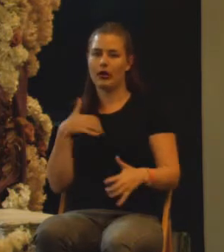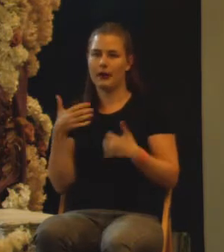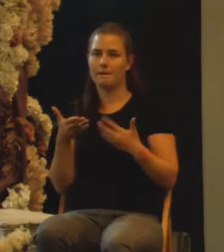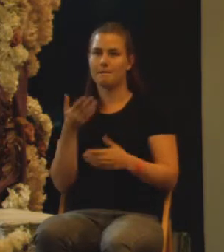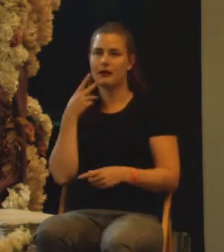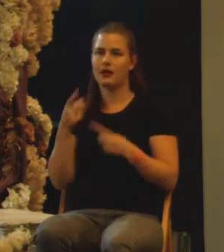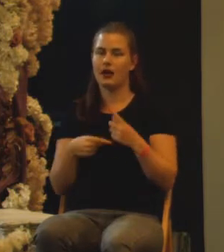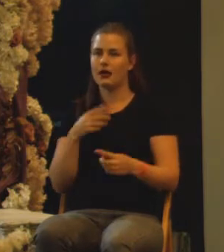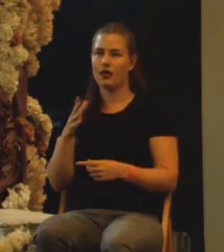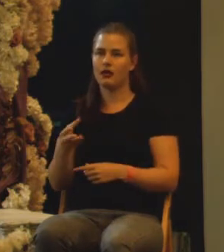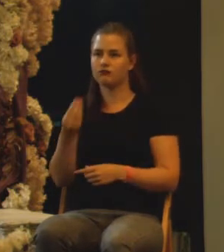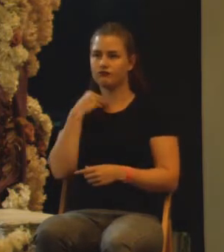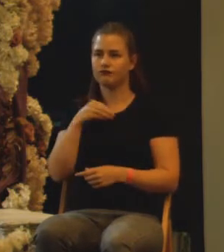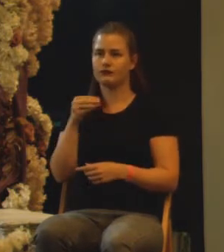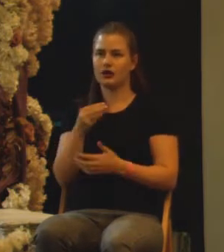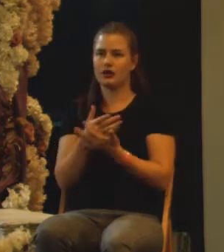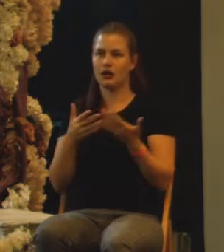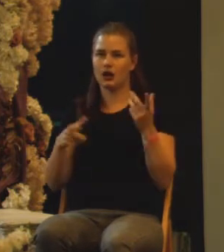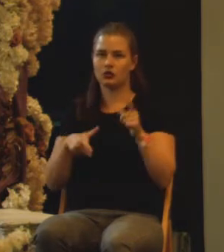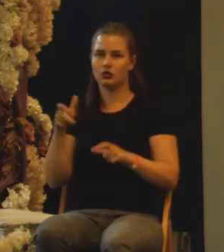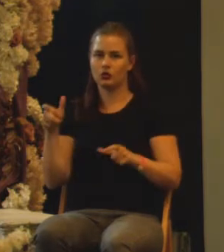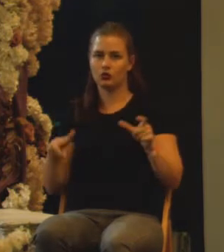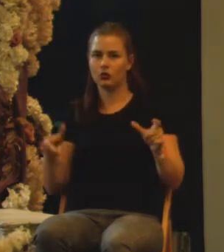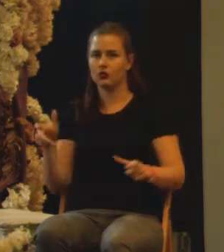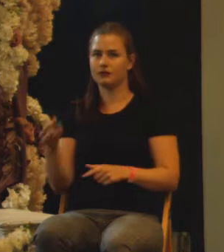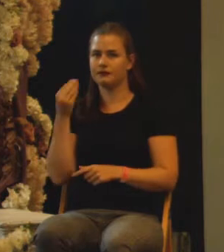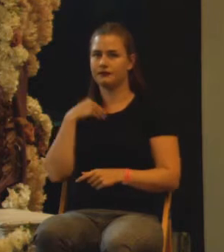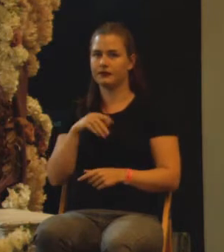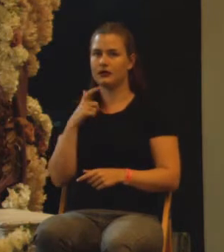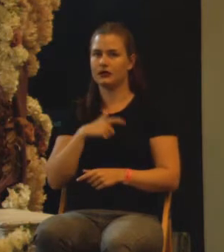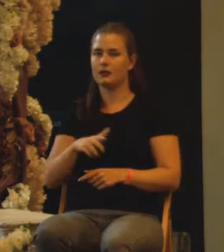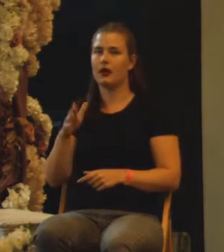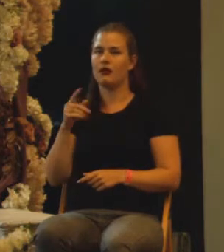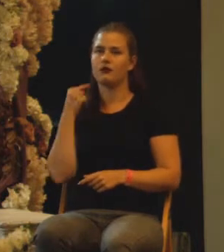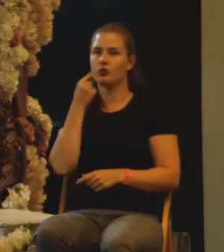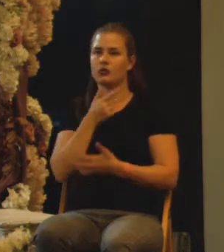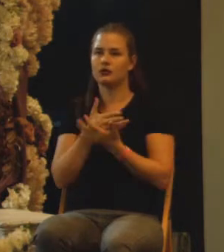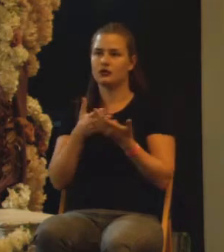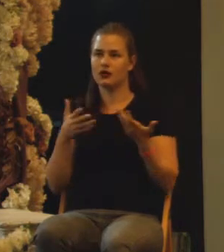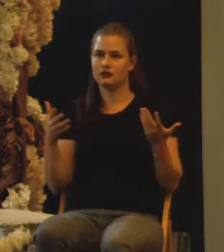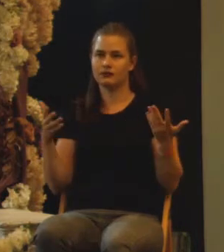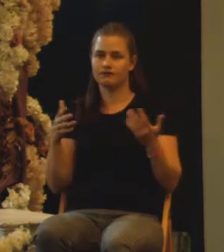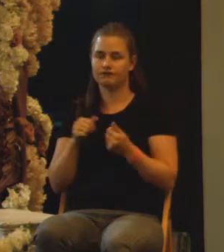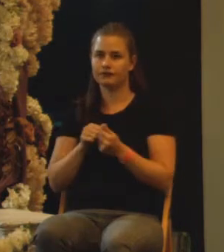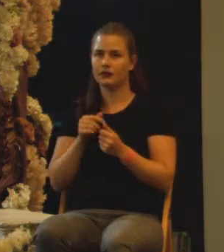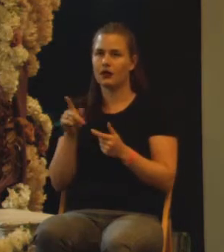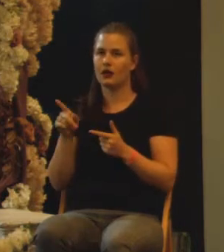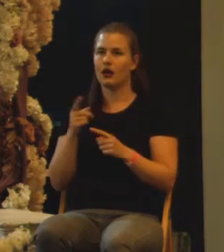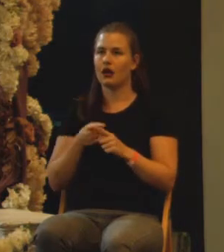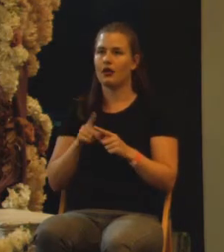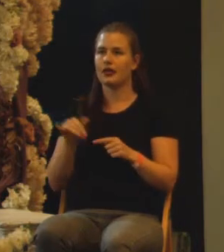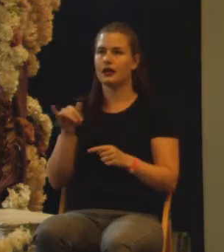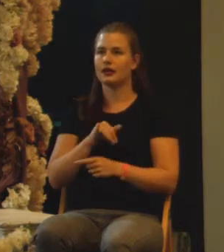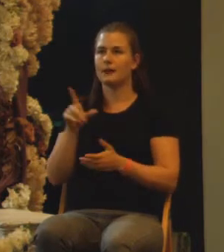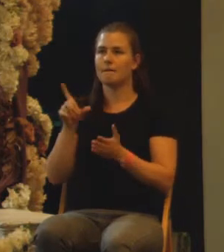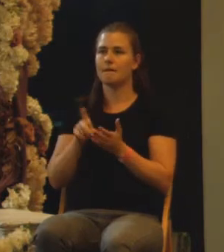себе что-то должны засовывать. Разные люди засовывают себе в рот разные предметы. Это и бокал вина,